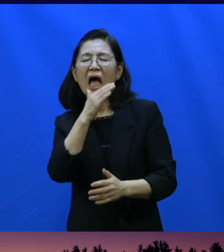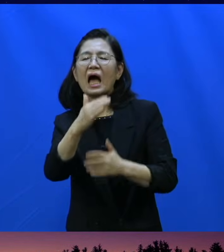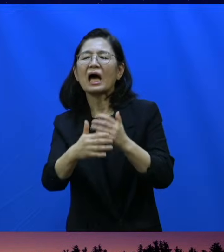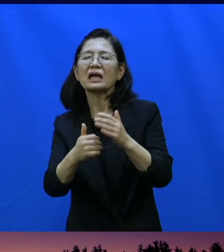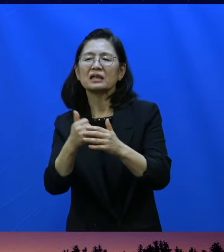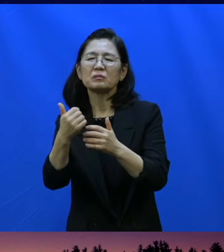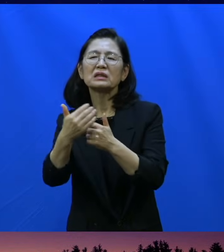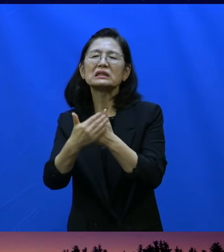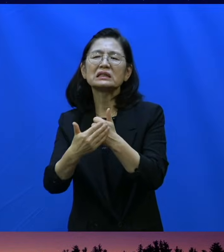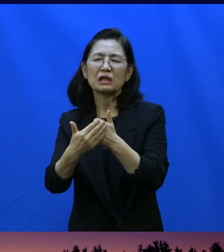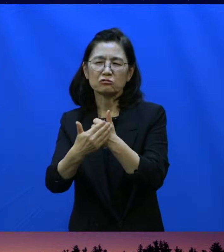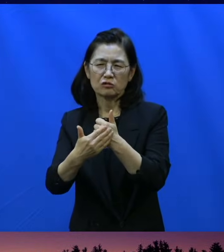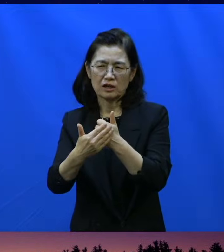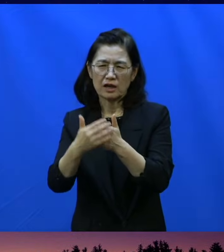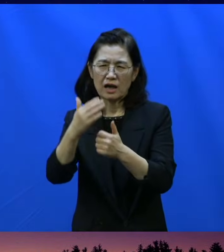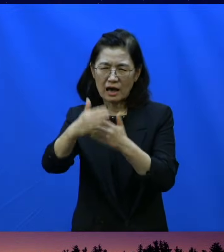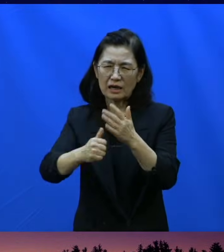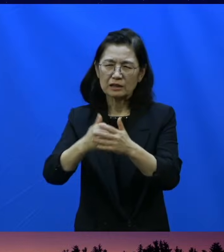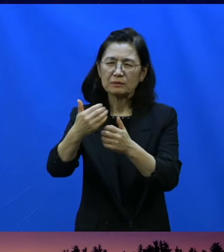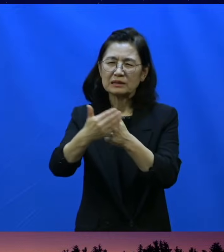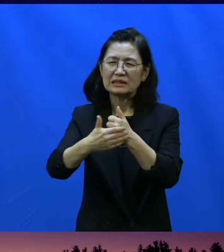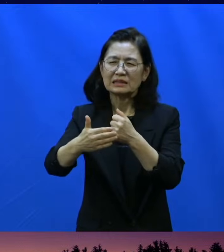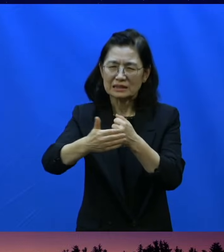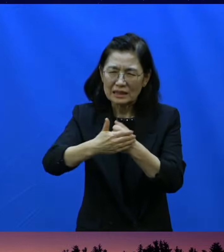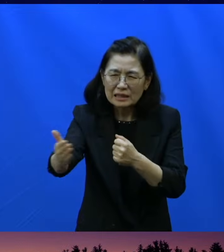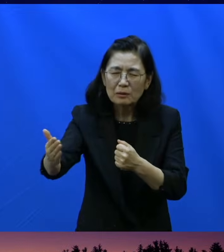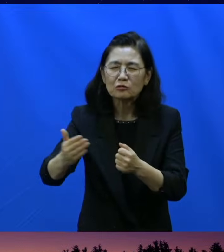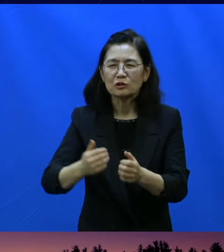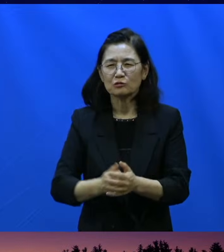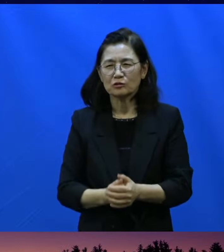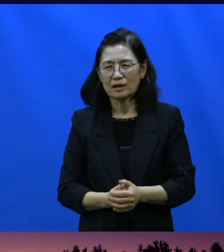확 다가오는 사람이 있는가 봐요.